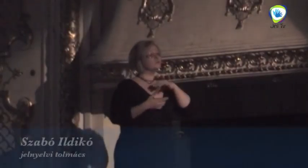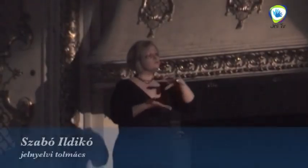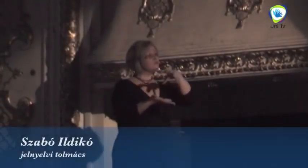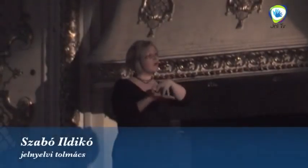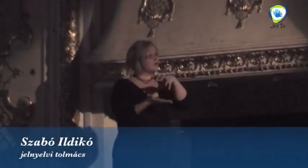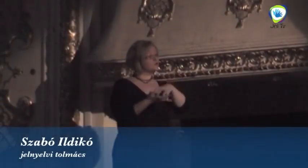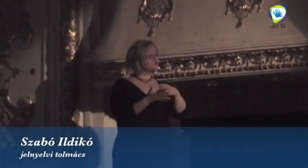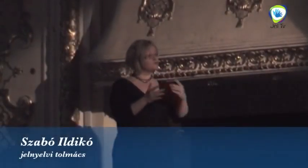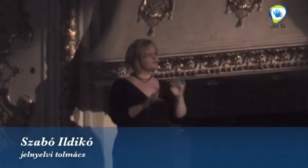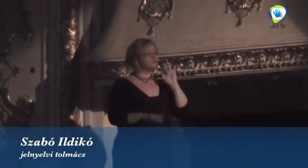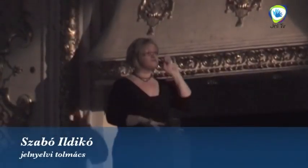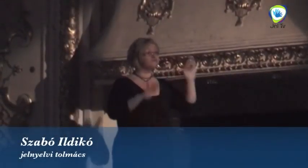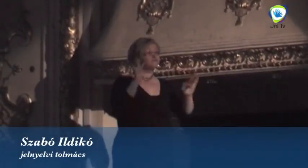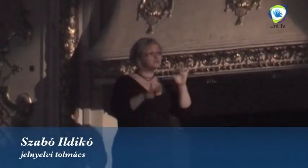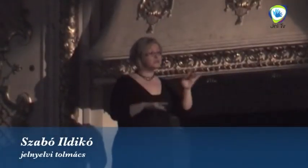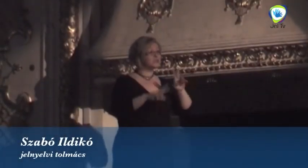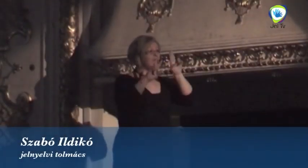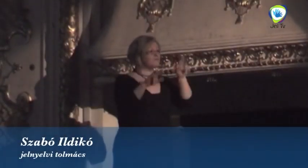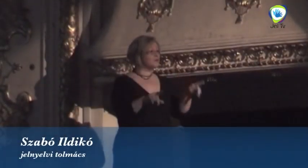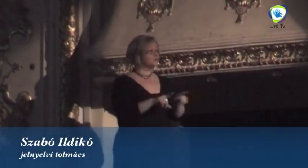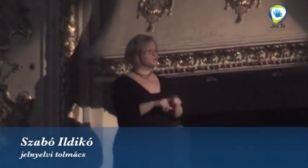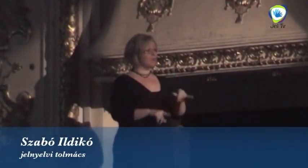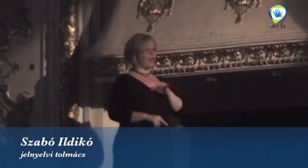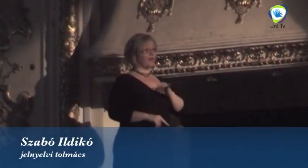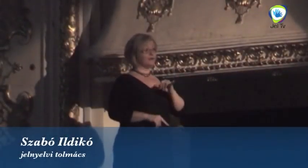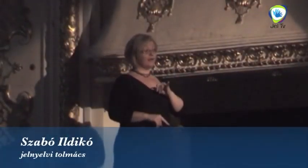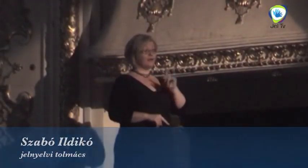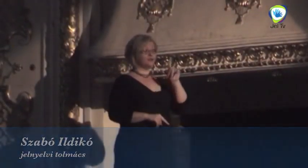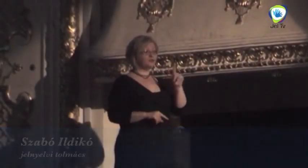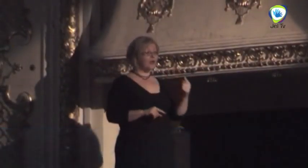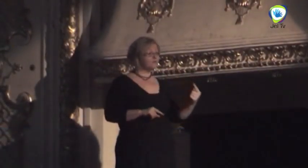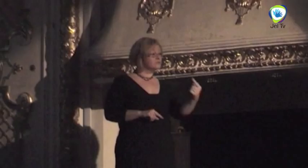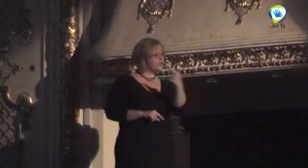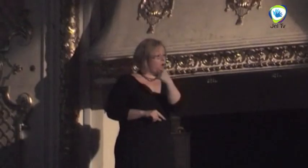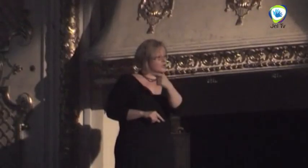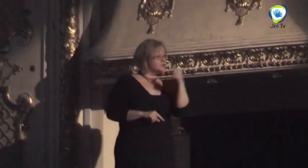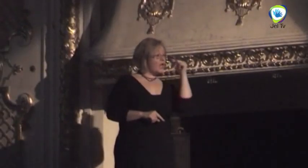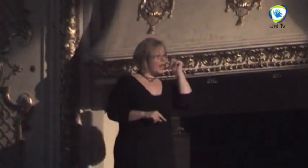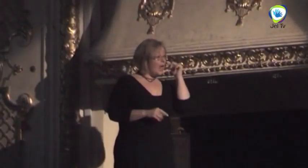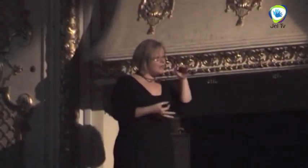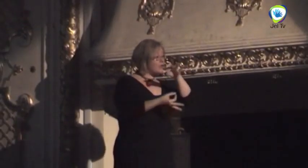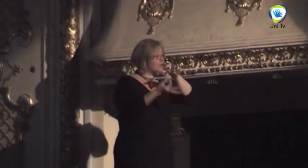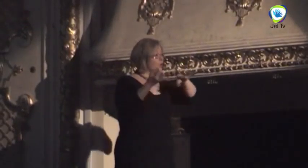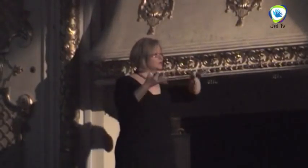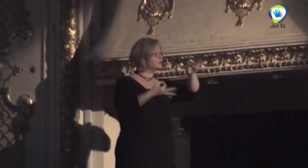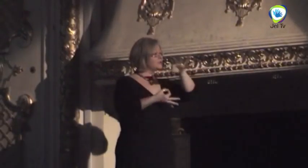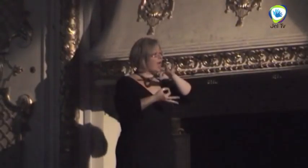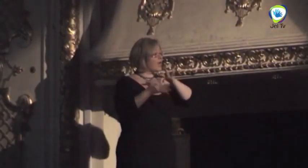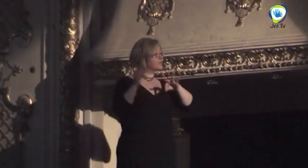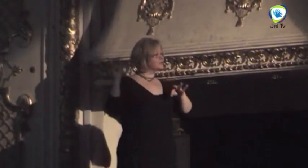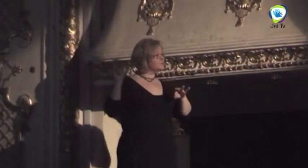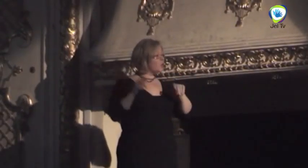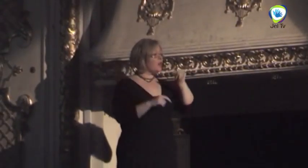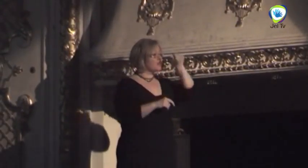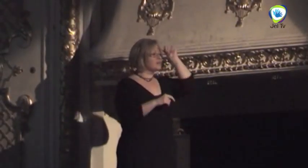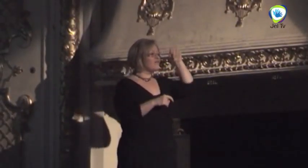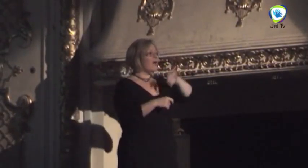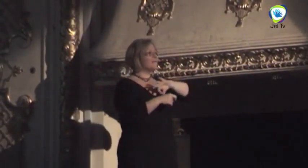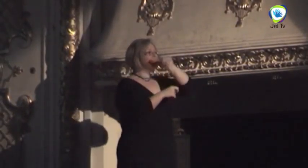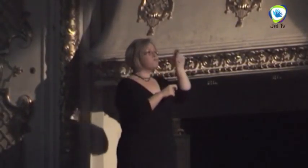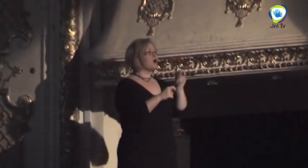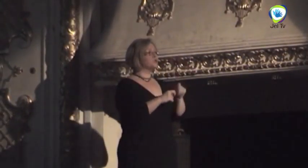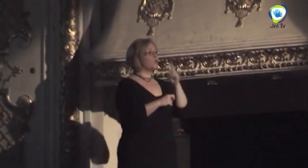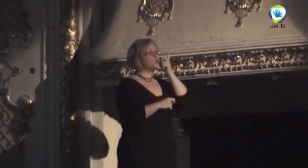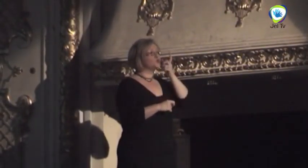kisvároskánkban ritkán történik valami érdekes, de azzal a lányjal, aki ott táncol, a kockós